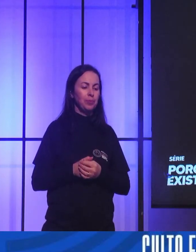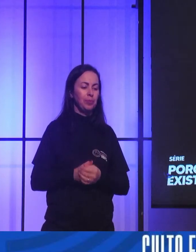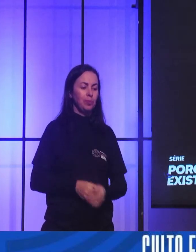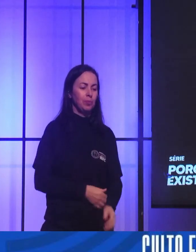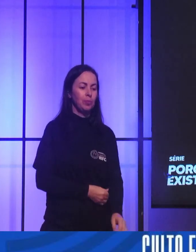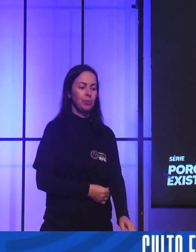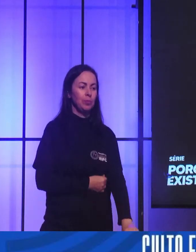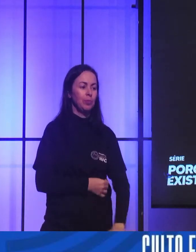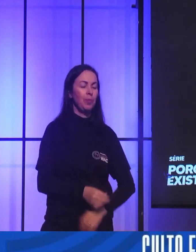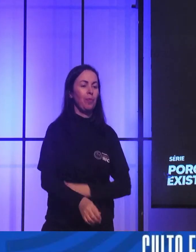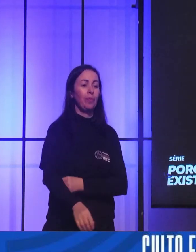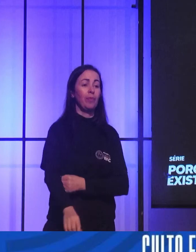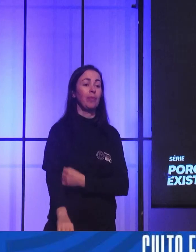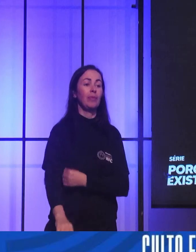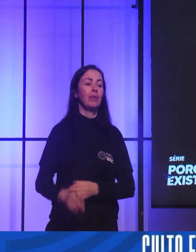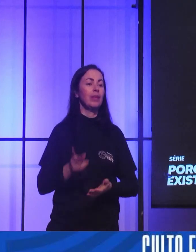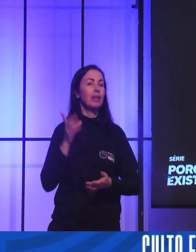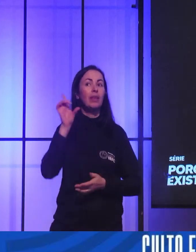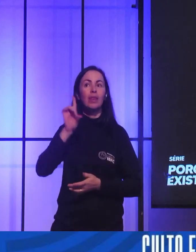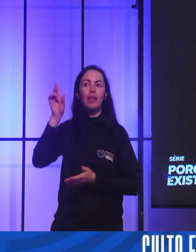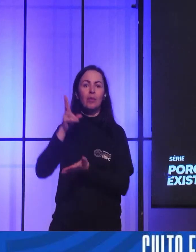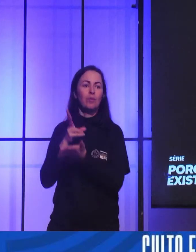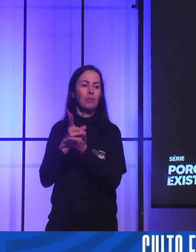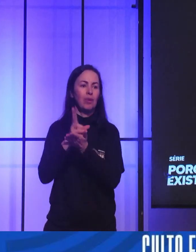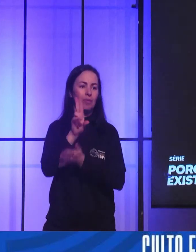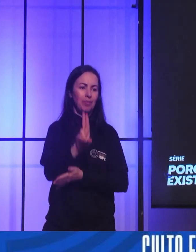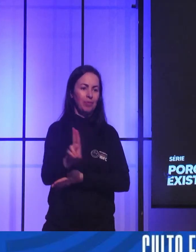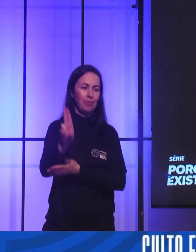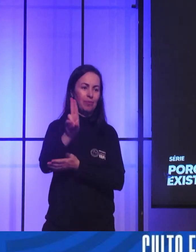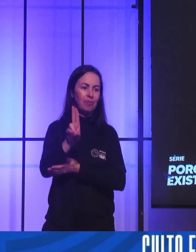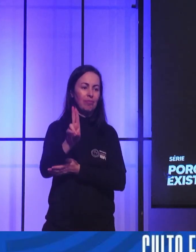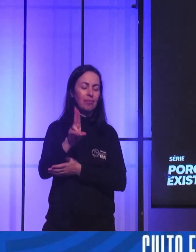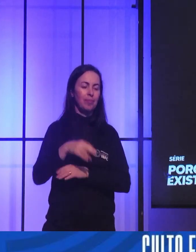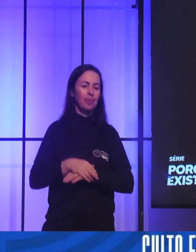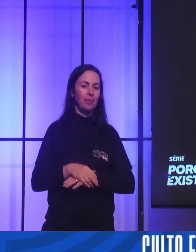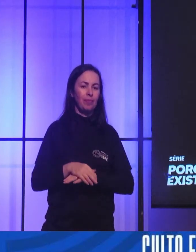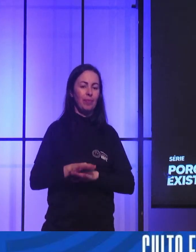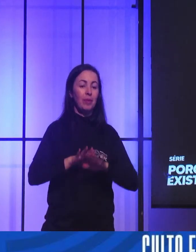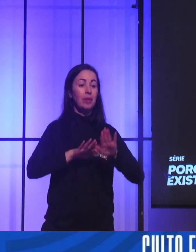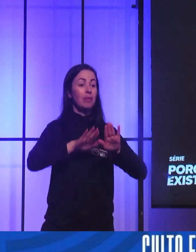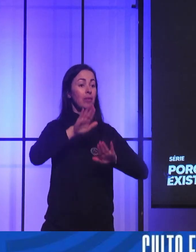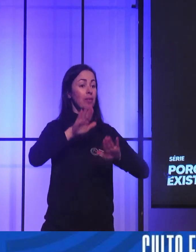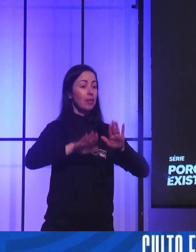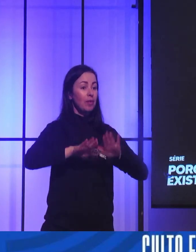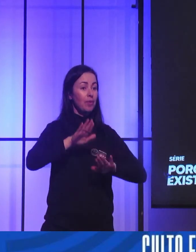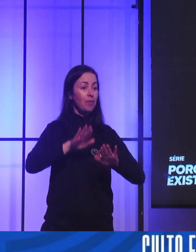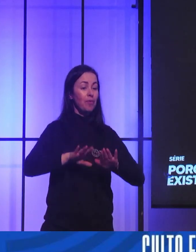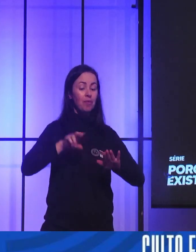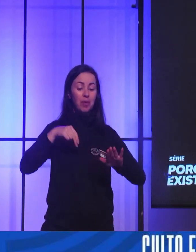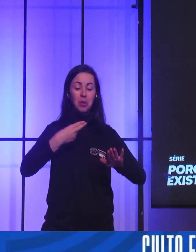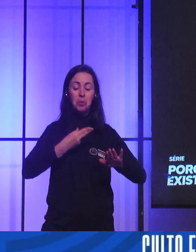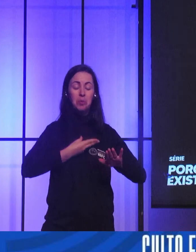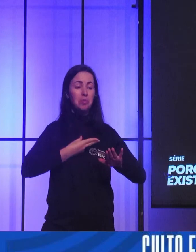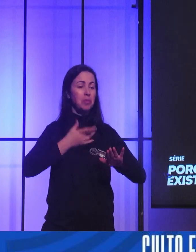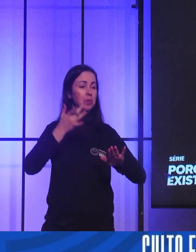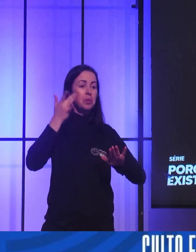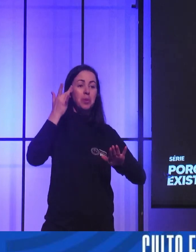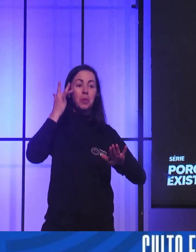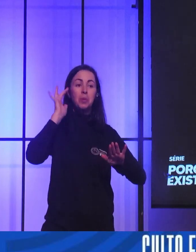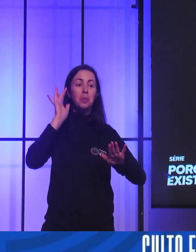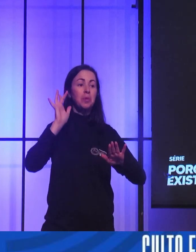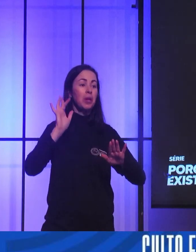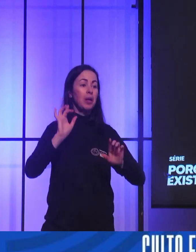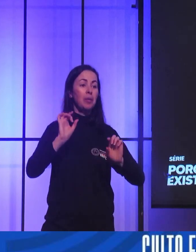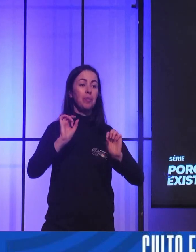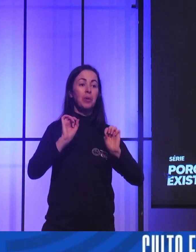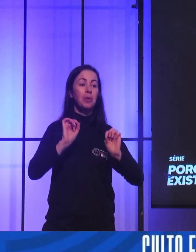é que Deus vai nos usar. E talvez a gente nunca saiba desse lado